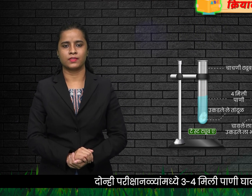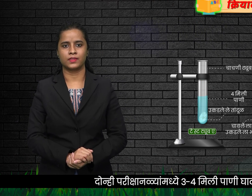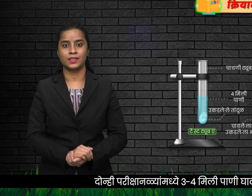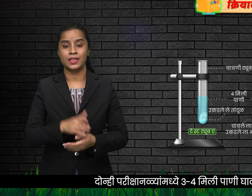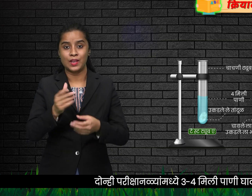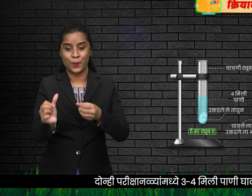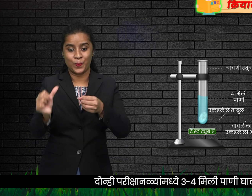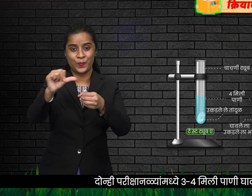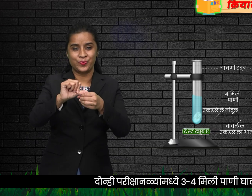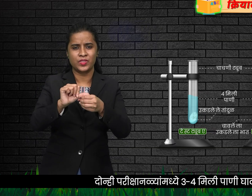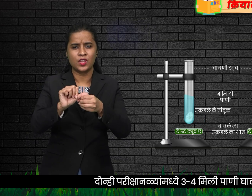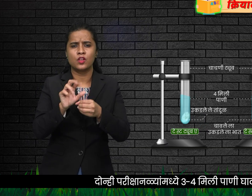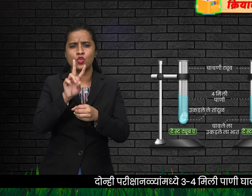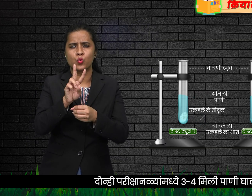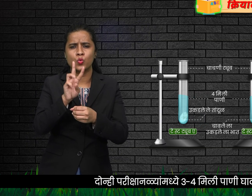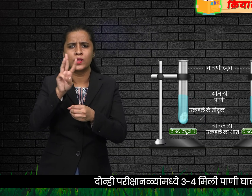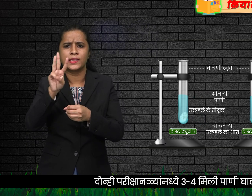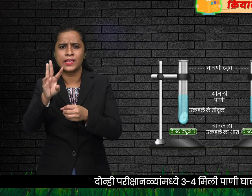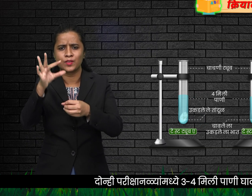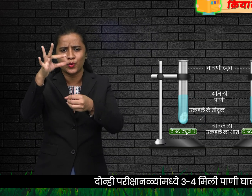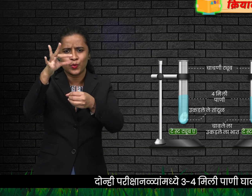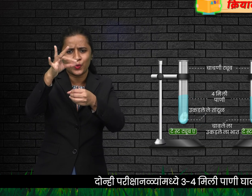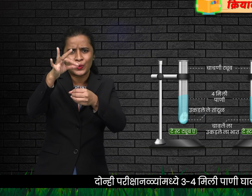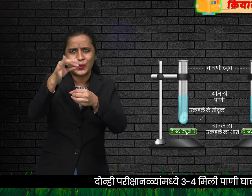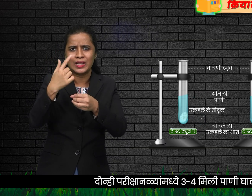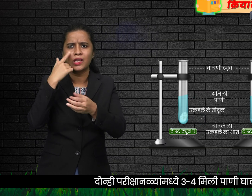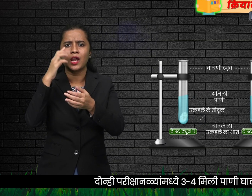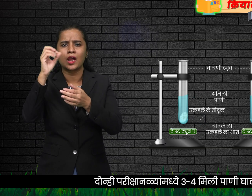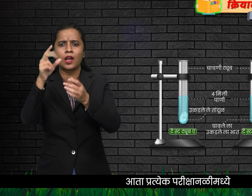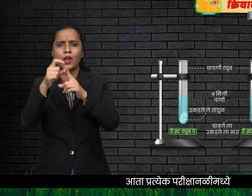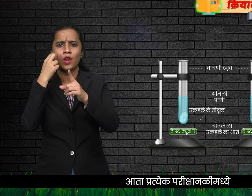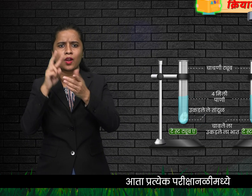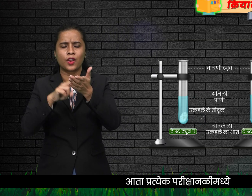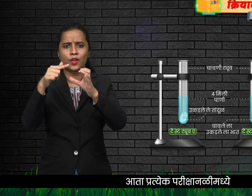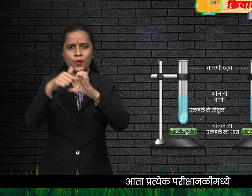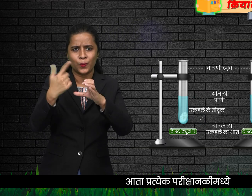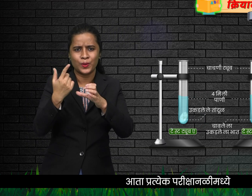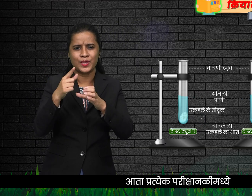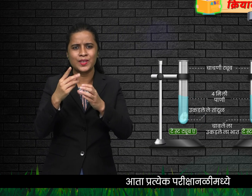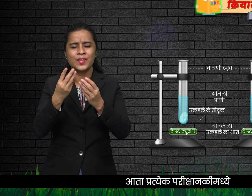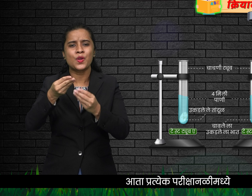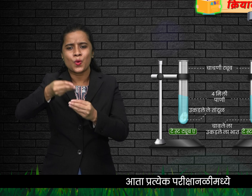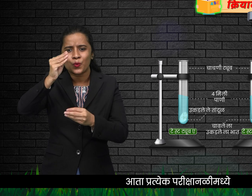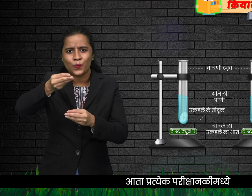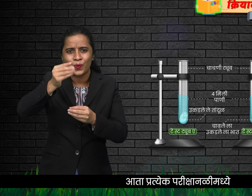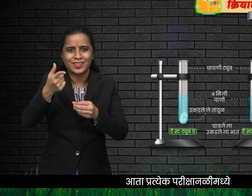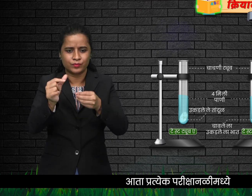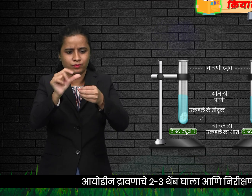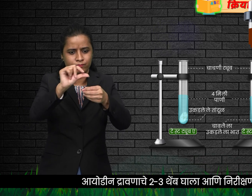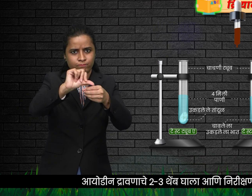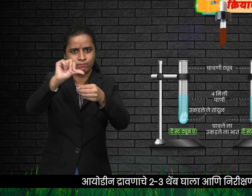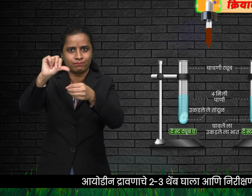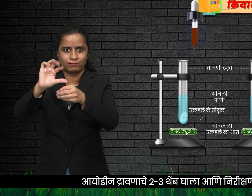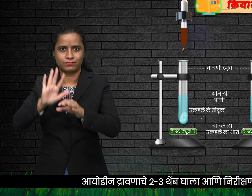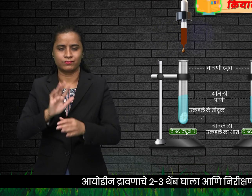दोन्ही परीक्षा नळ्यांमध्ये 3 ते 4 मिलीमीटर पाणी घाला. आता प्रत्येक परीक्षा नळ्यांमध्ये